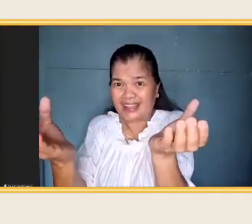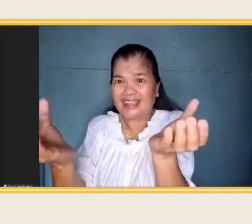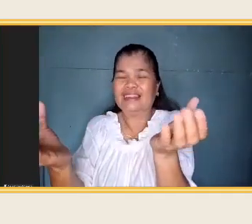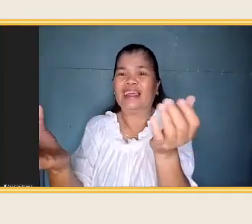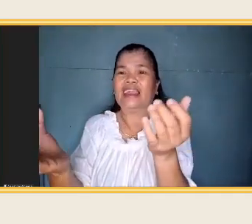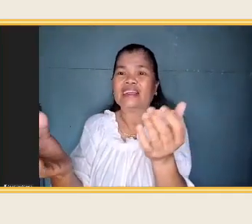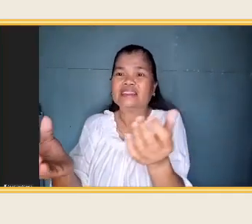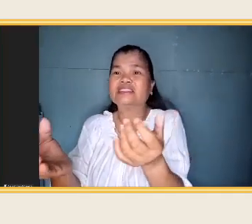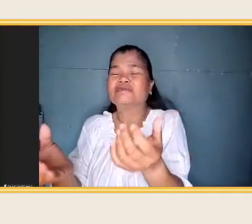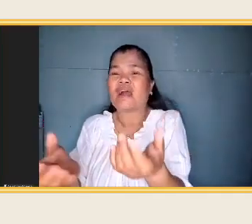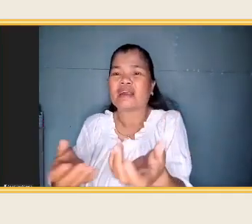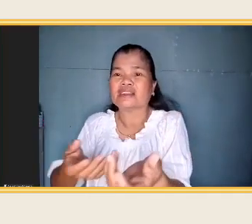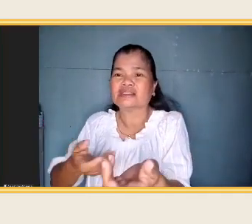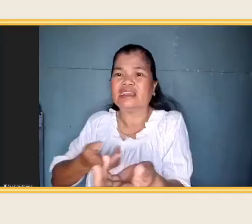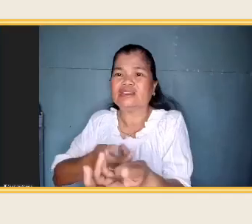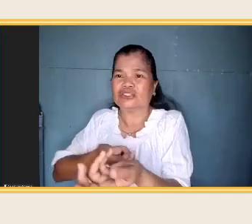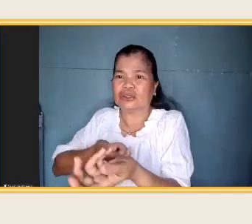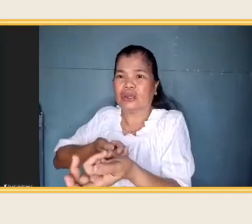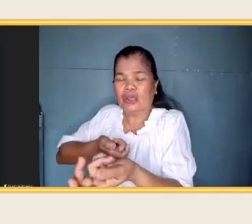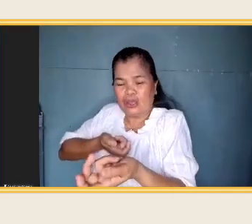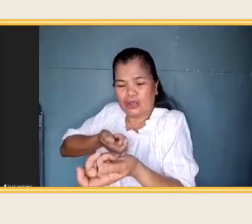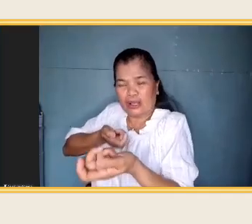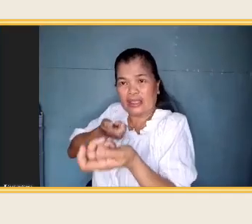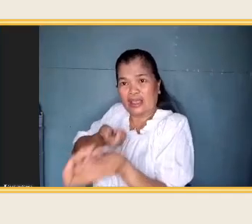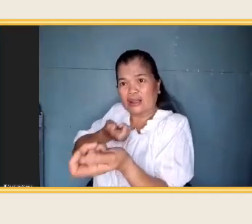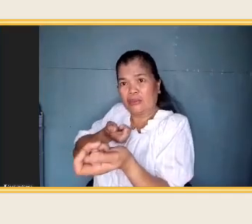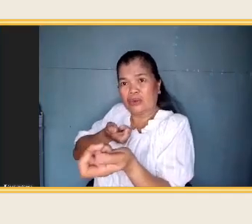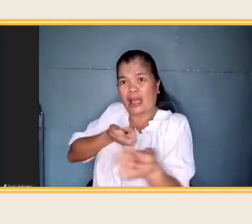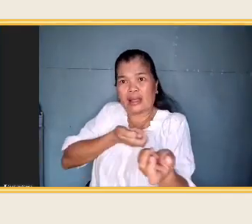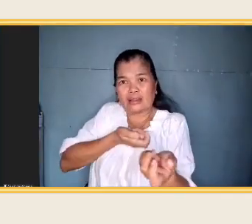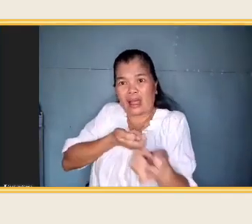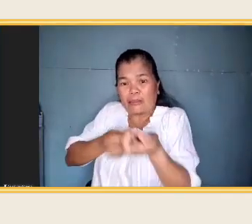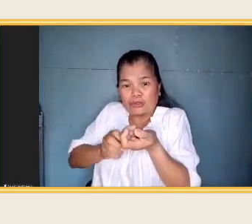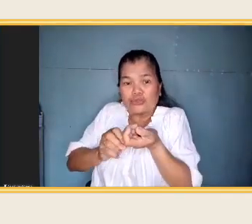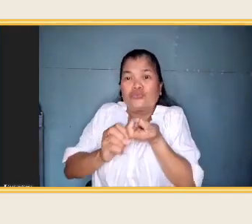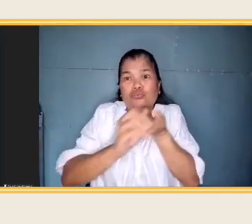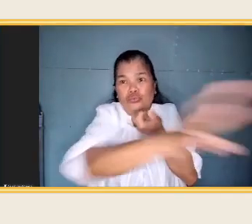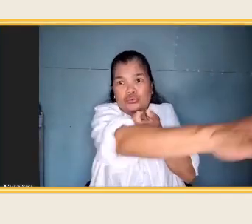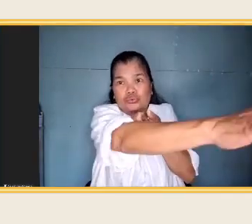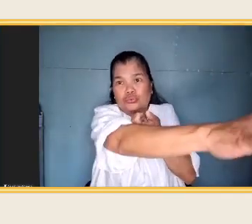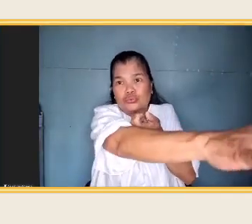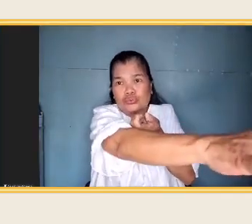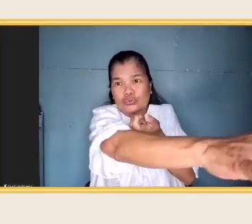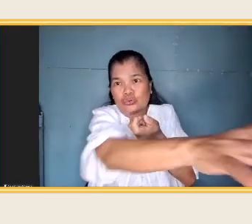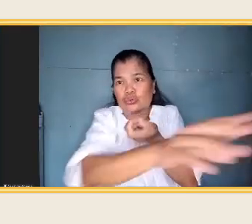lalagyan. The next is fire extinguisher. Ganyan ka muna, tapos,